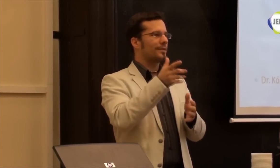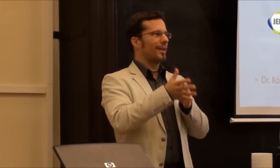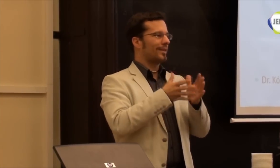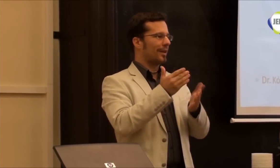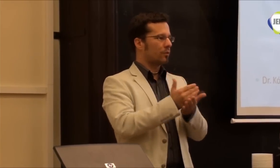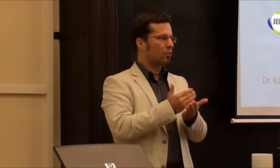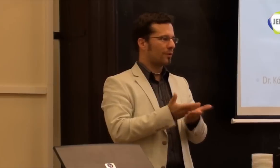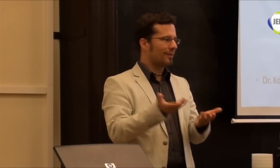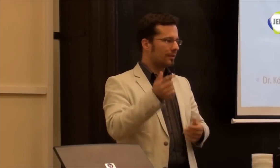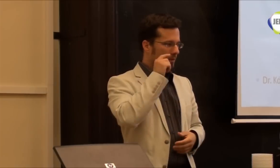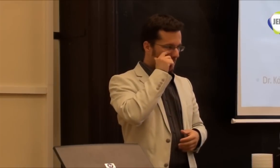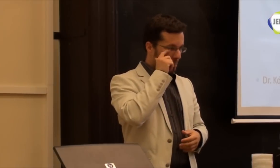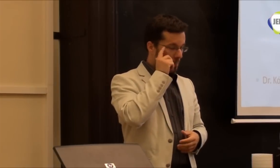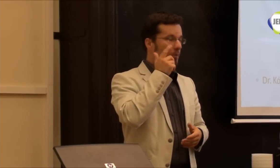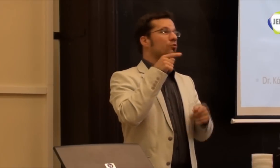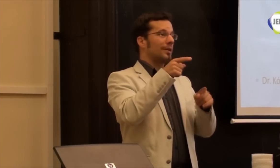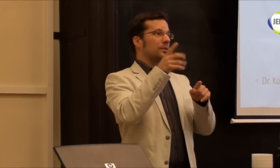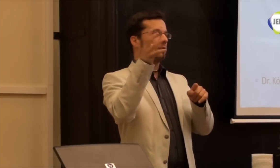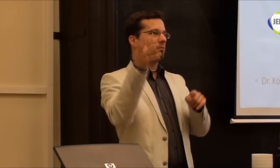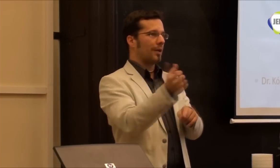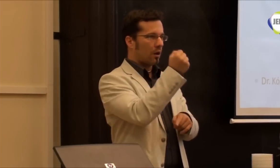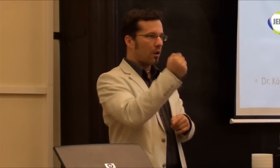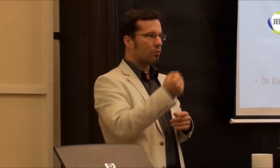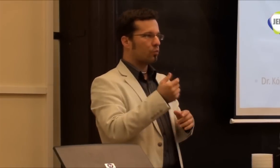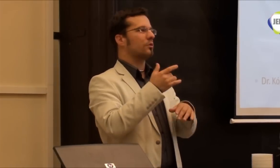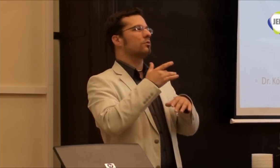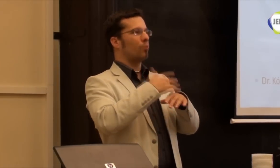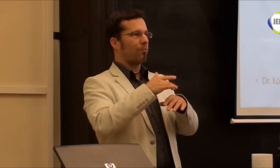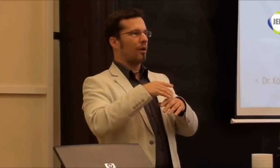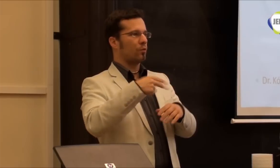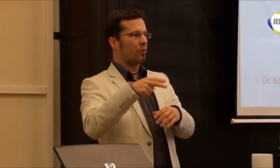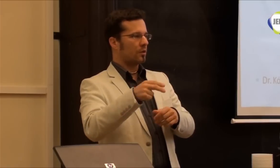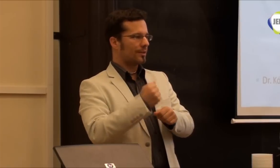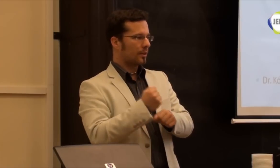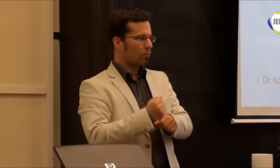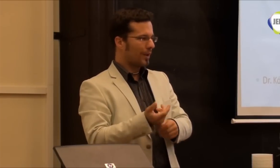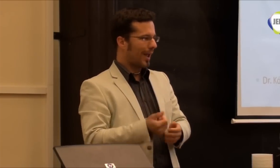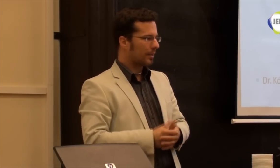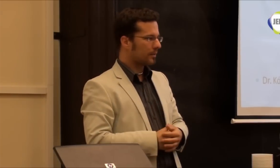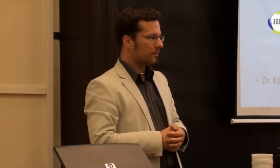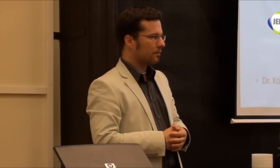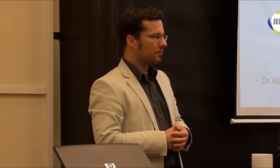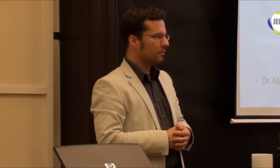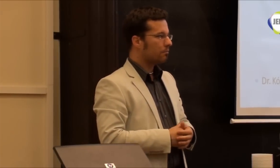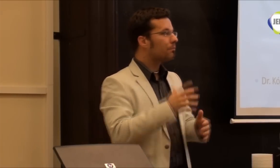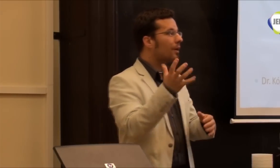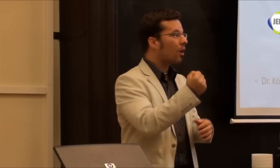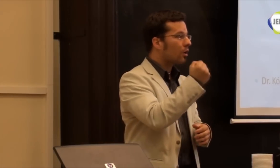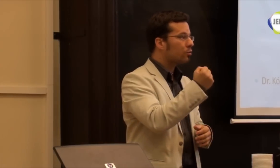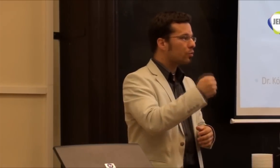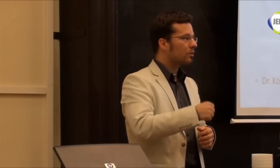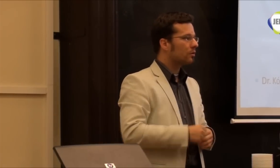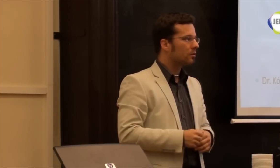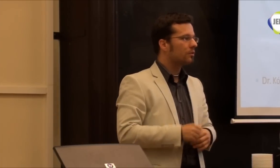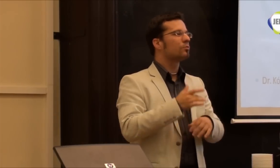elhangzott a bűvös szó, hogy lesz jelnyelvi törvény. És ezt megragadtuk,